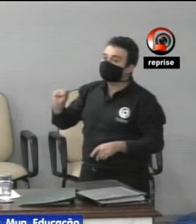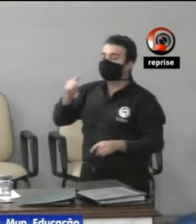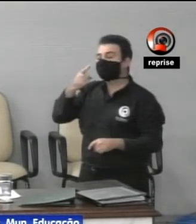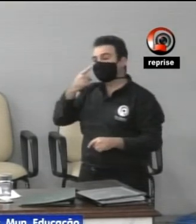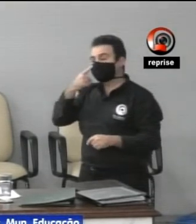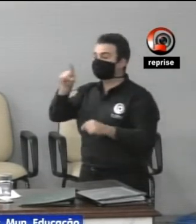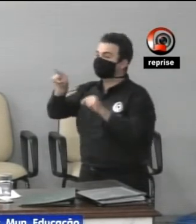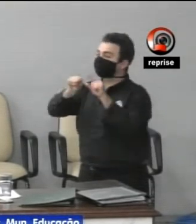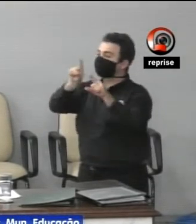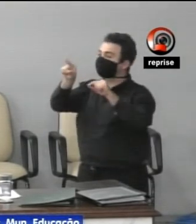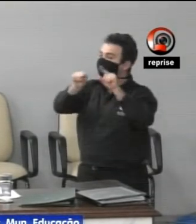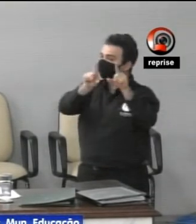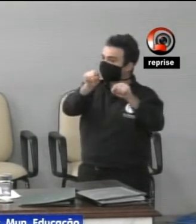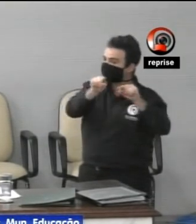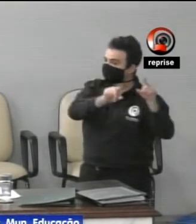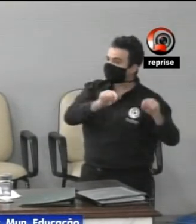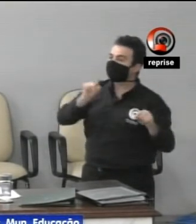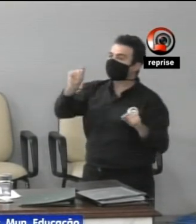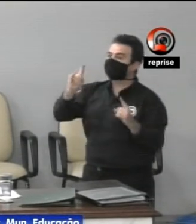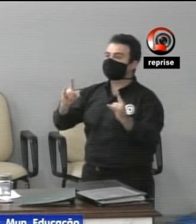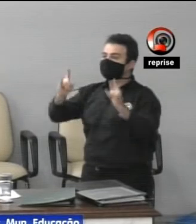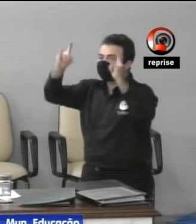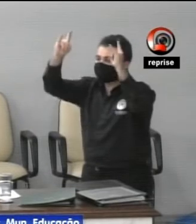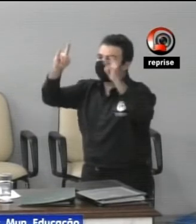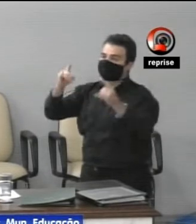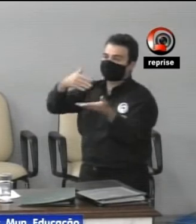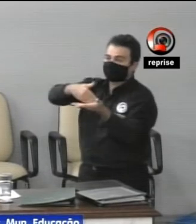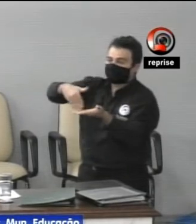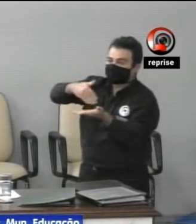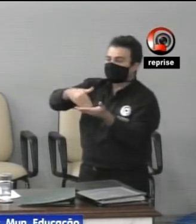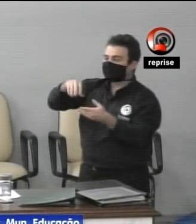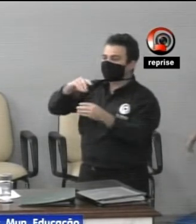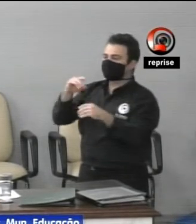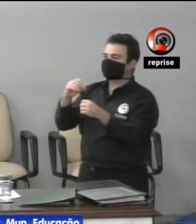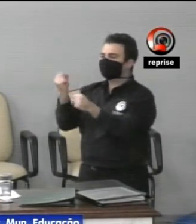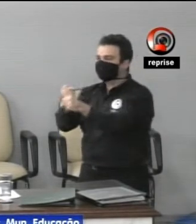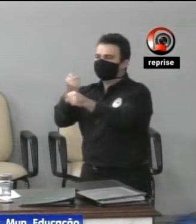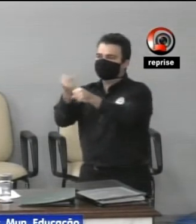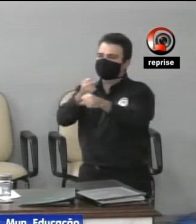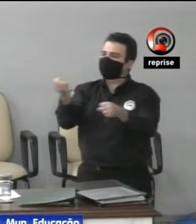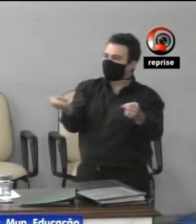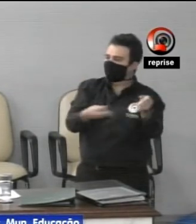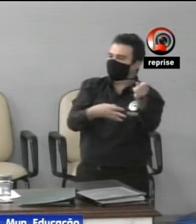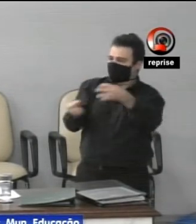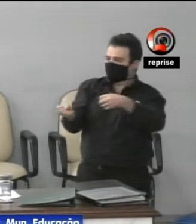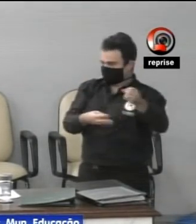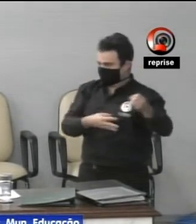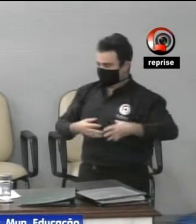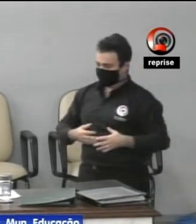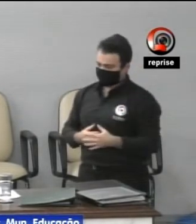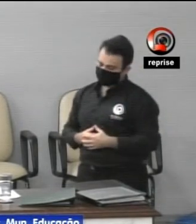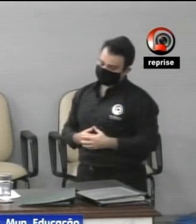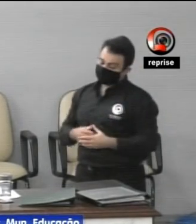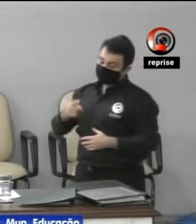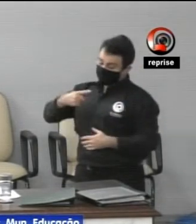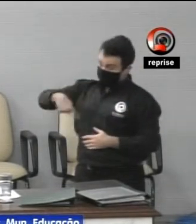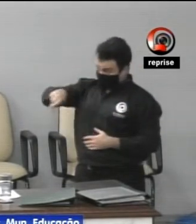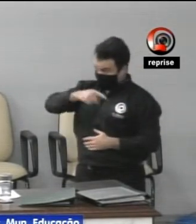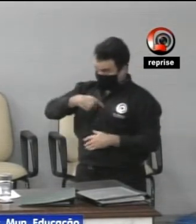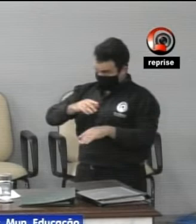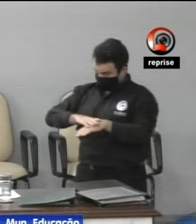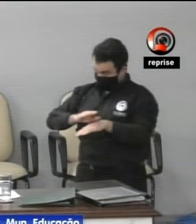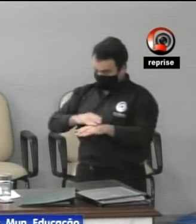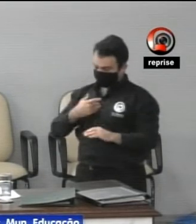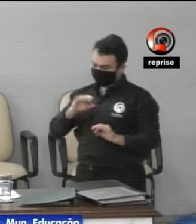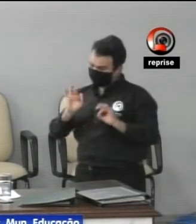para a regularização de todos os prédios da secretaria. Então, logo assumi, nós estávamos preparando, peguei o calendário,